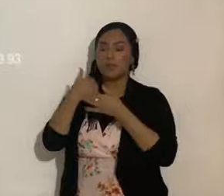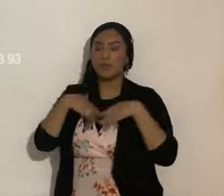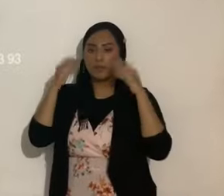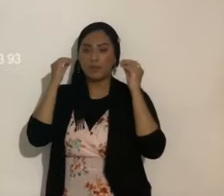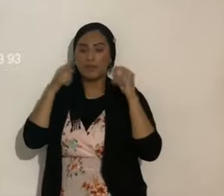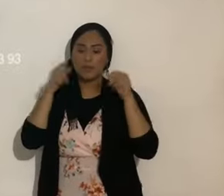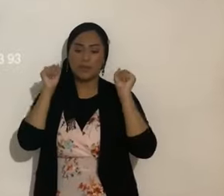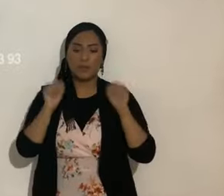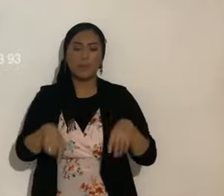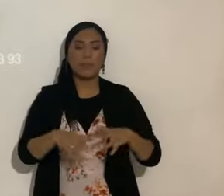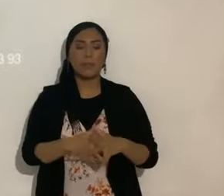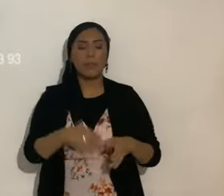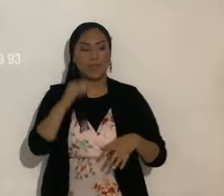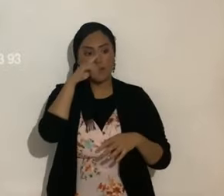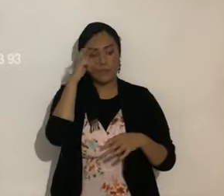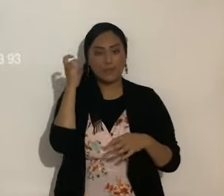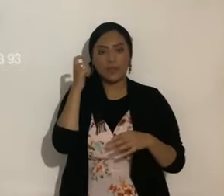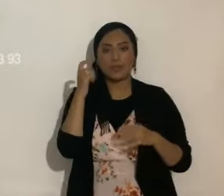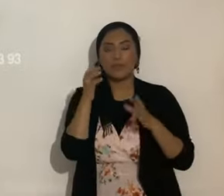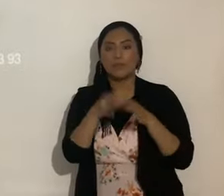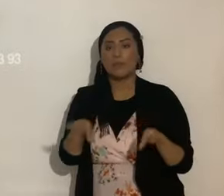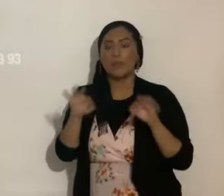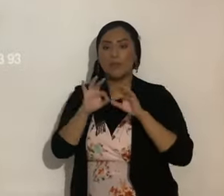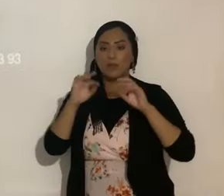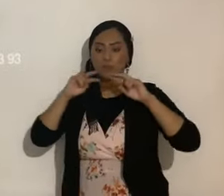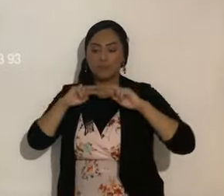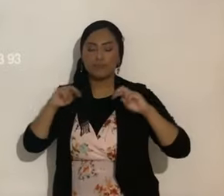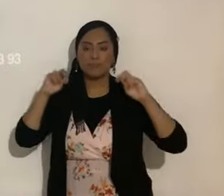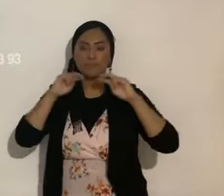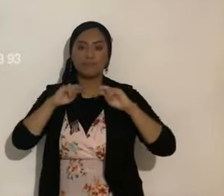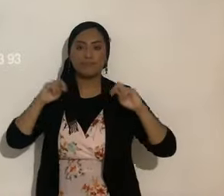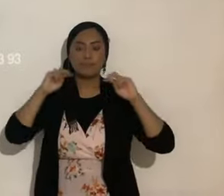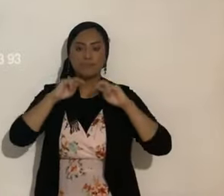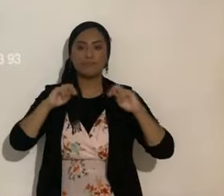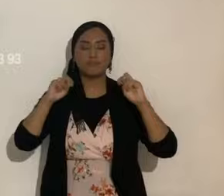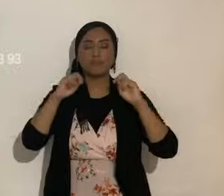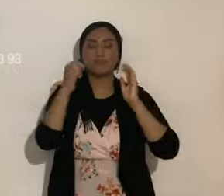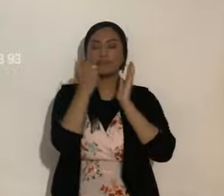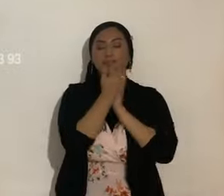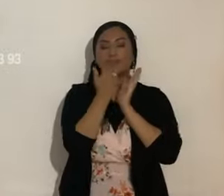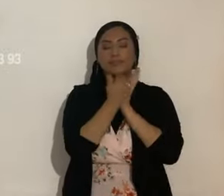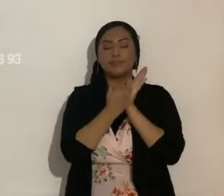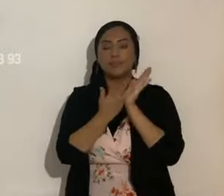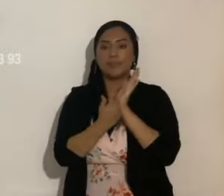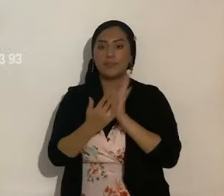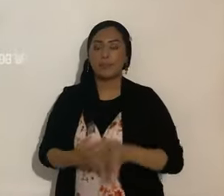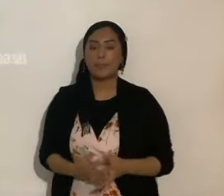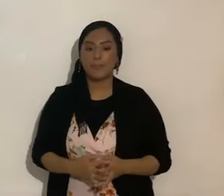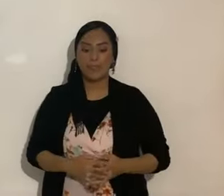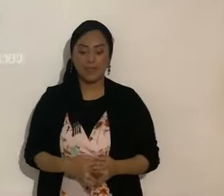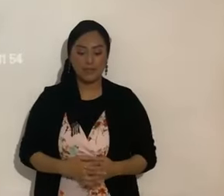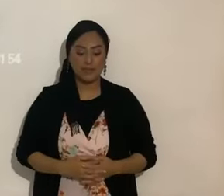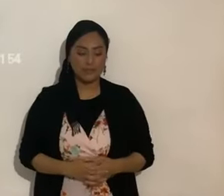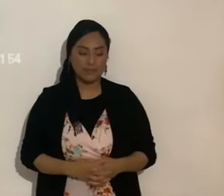pueden hacer, porque no hay cómo desglosar un tema, es decir, con puntos y coma irlo viendo.